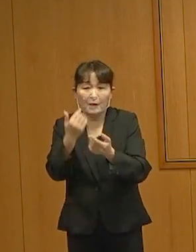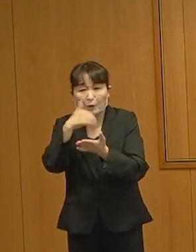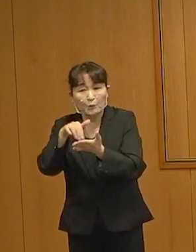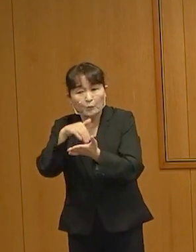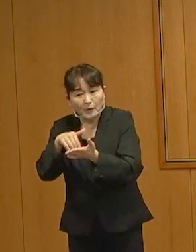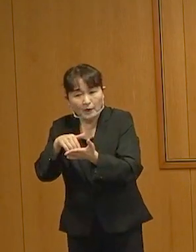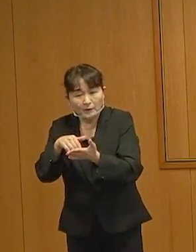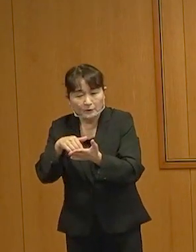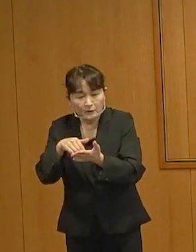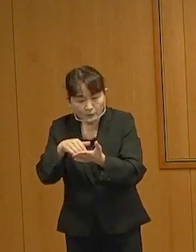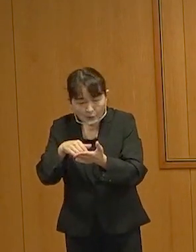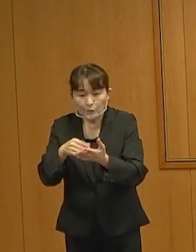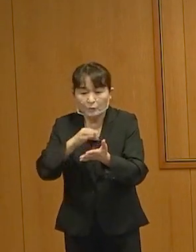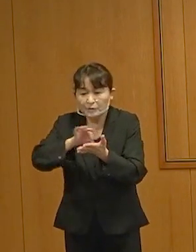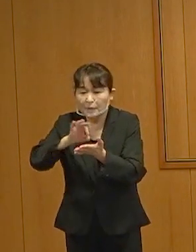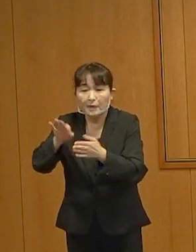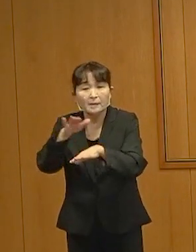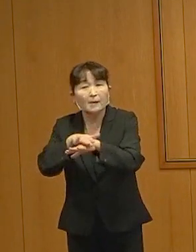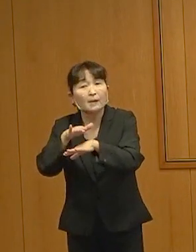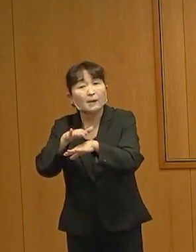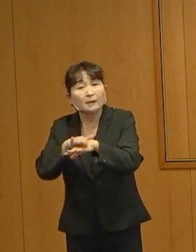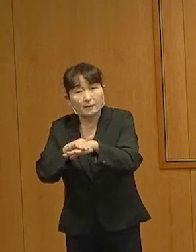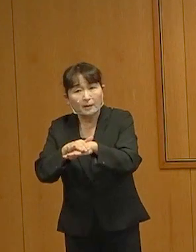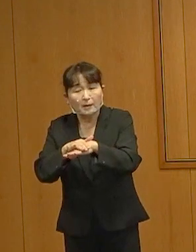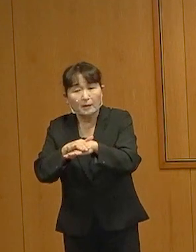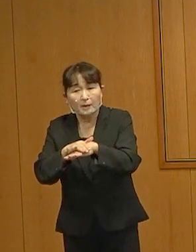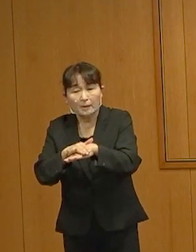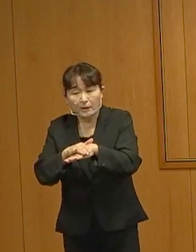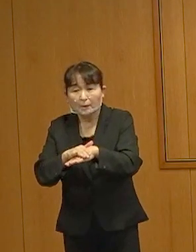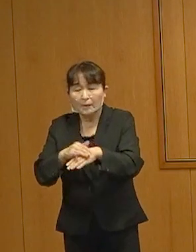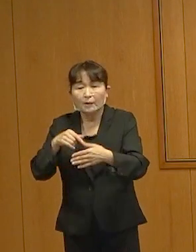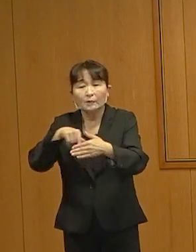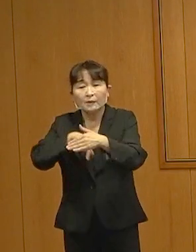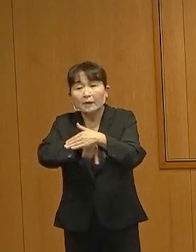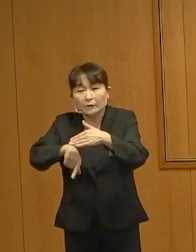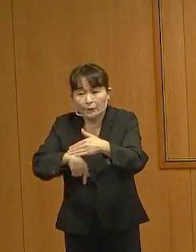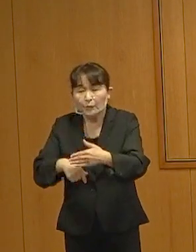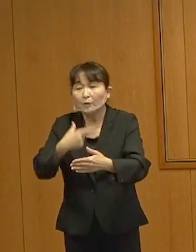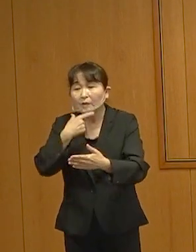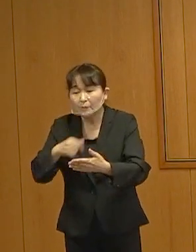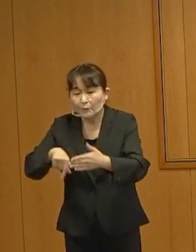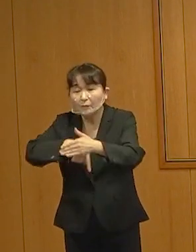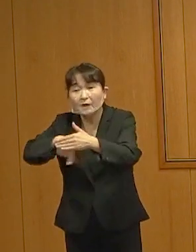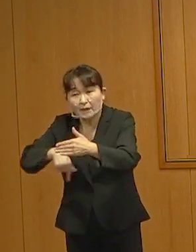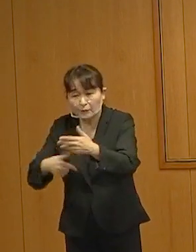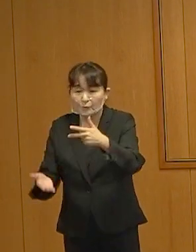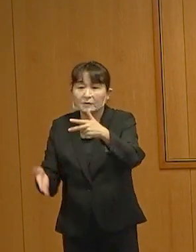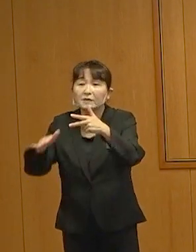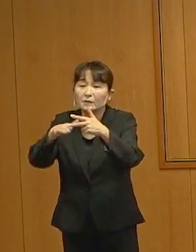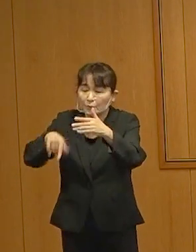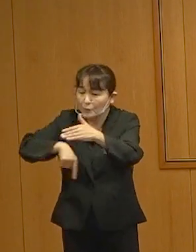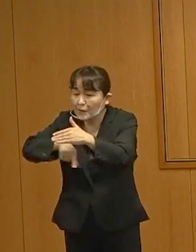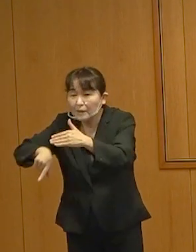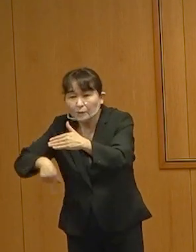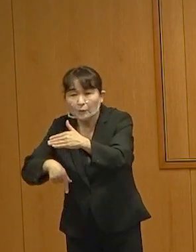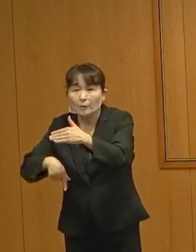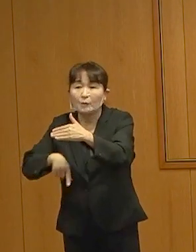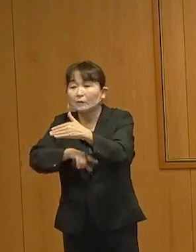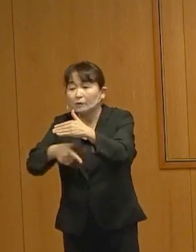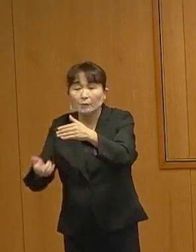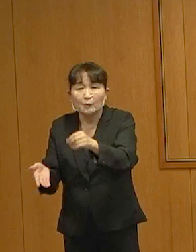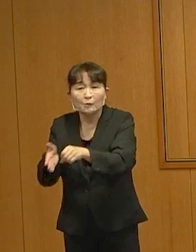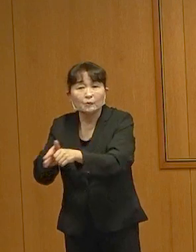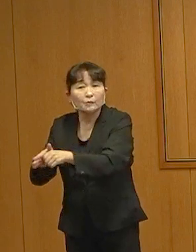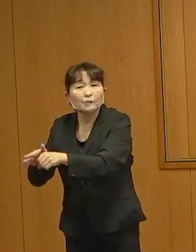配分出るかで、規模、それから、施設の内容も変わってくると思うんで、まあ、そのあた